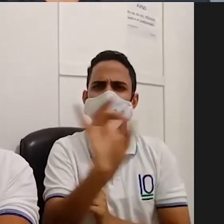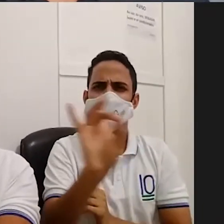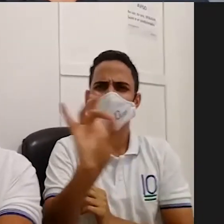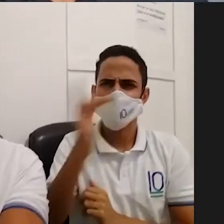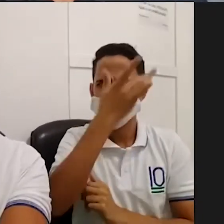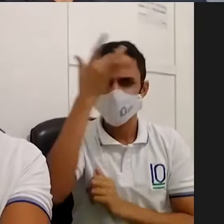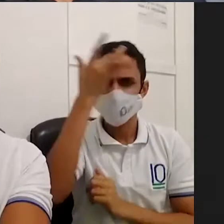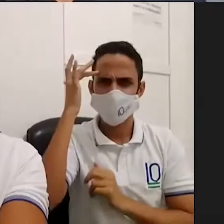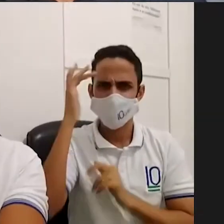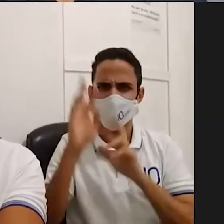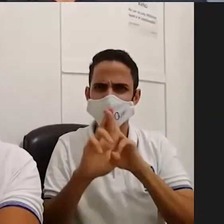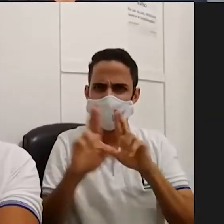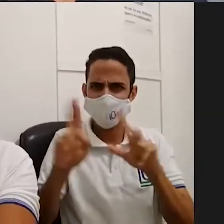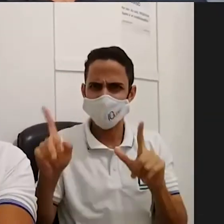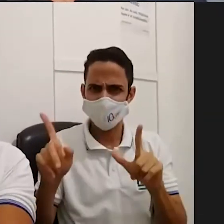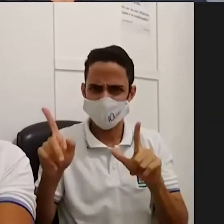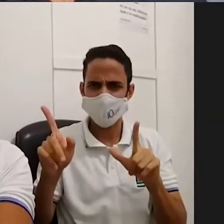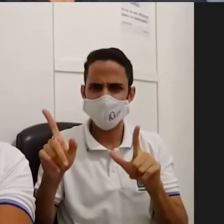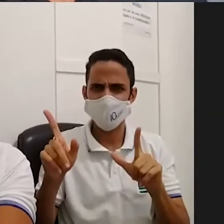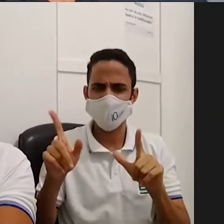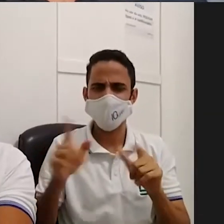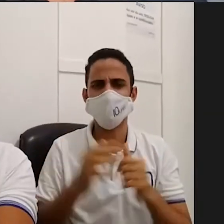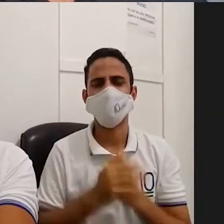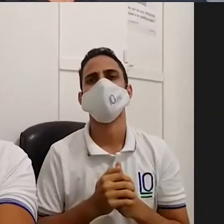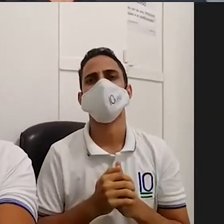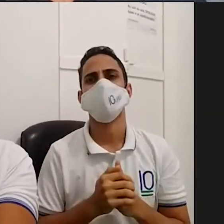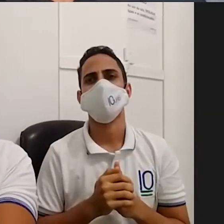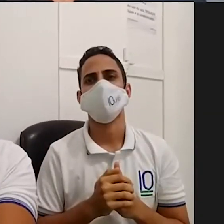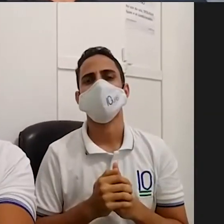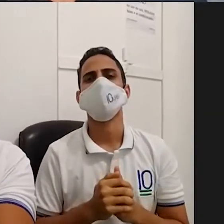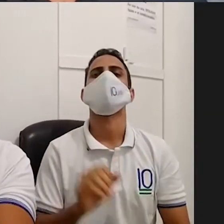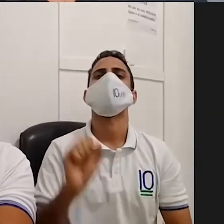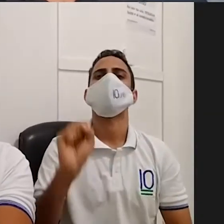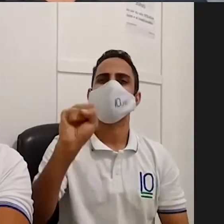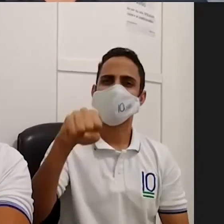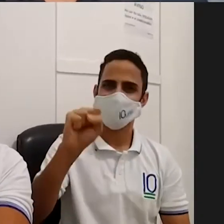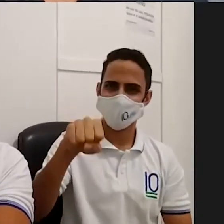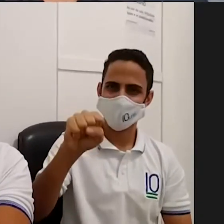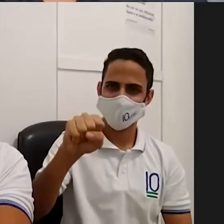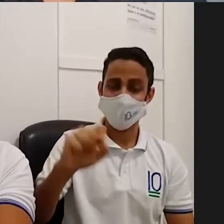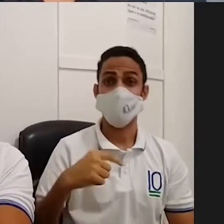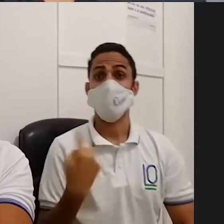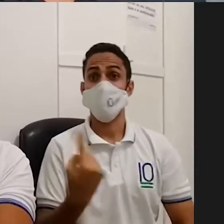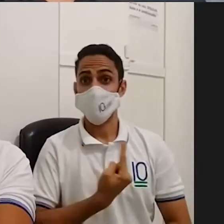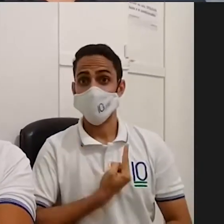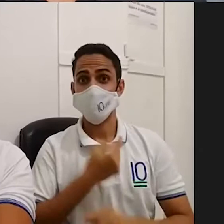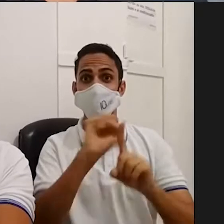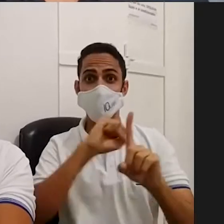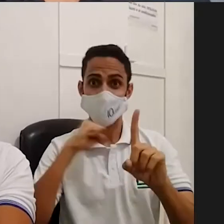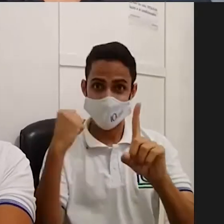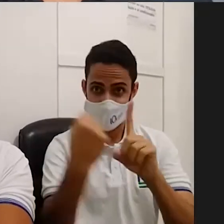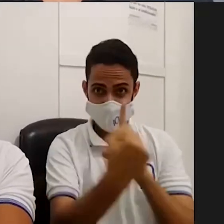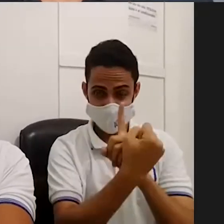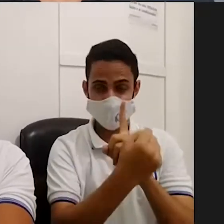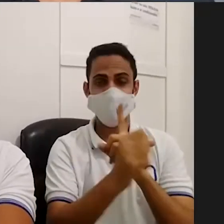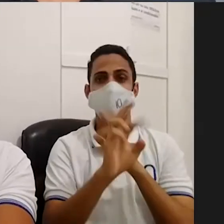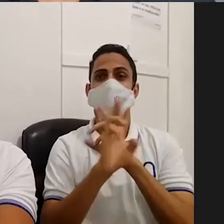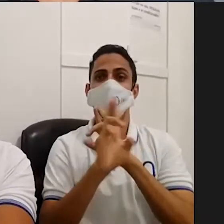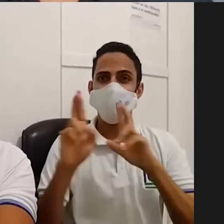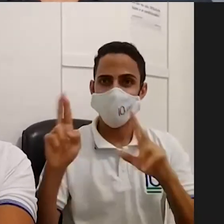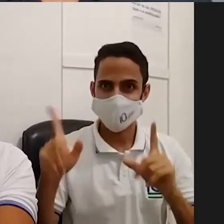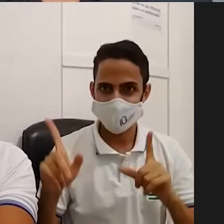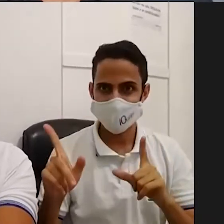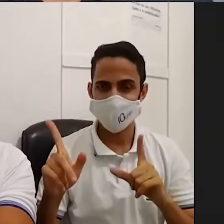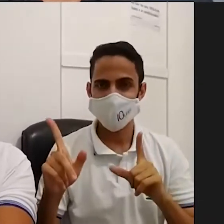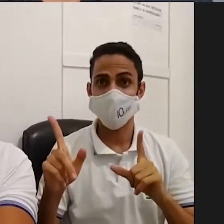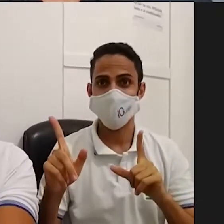essa candidatura? Exatamente, a nossa sociedade é uma sociedade diferente, então o coletivo ele surge dessa diferença. São 10